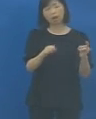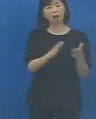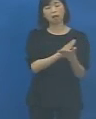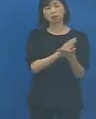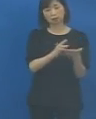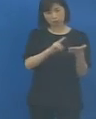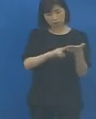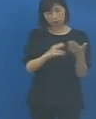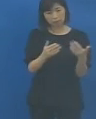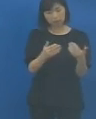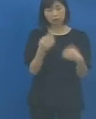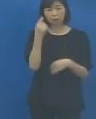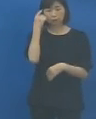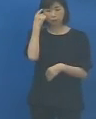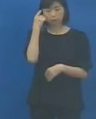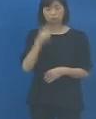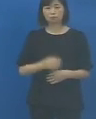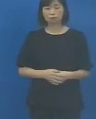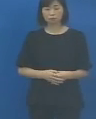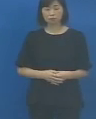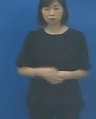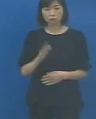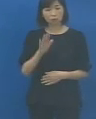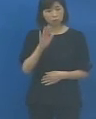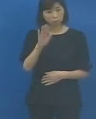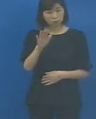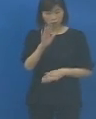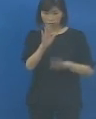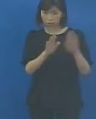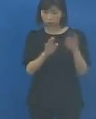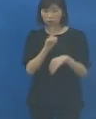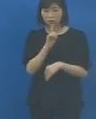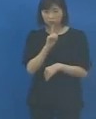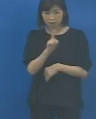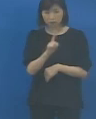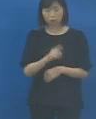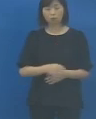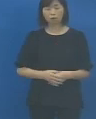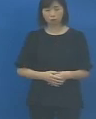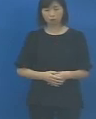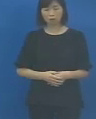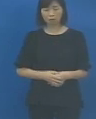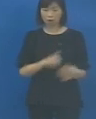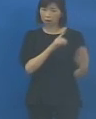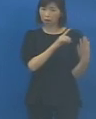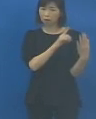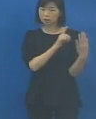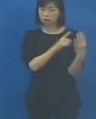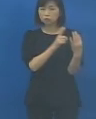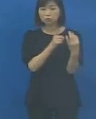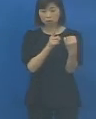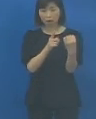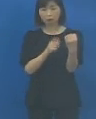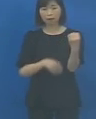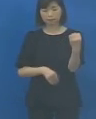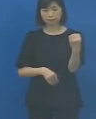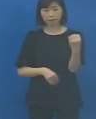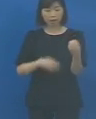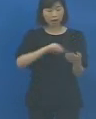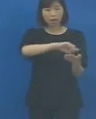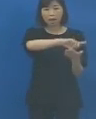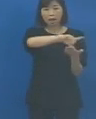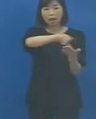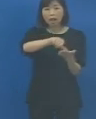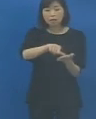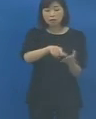。その後の状況を申し上げますと、やはりいくつかですね、エリアの中